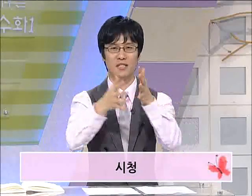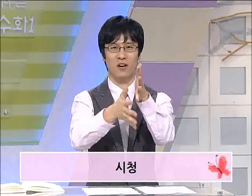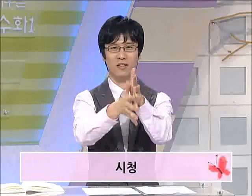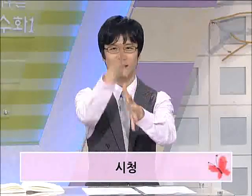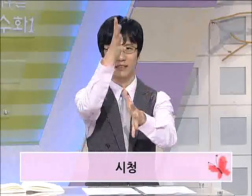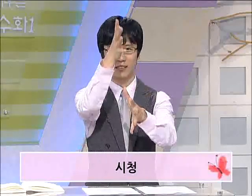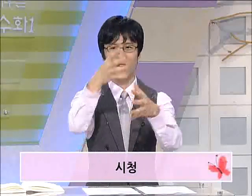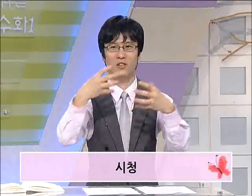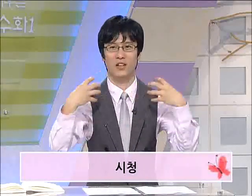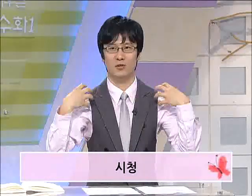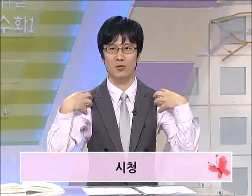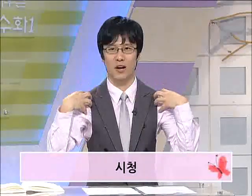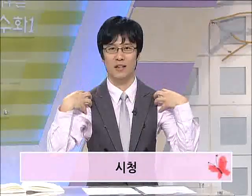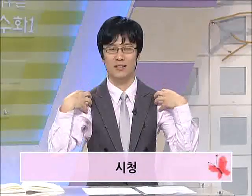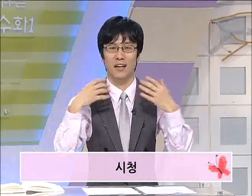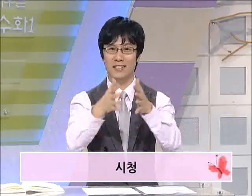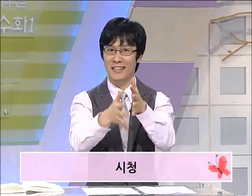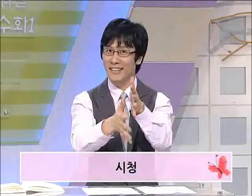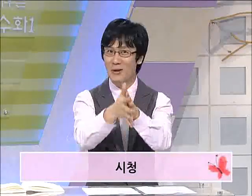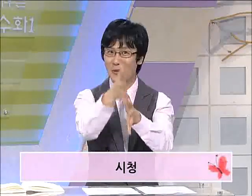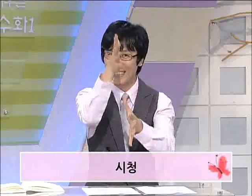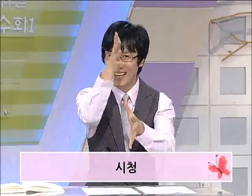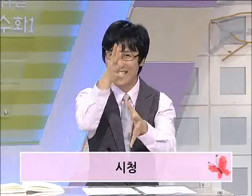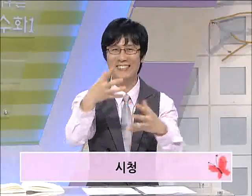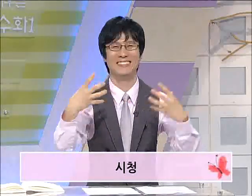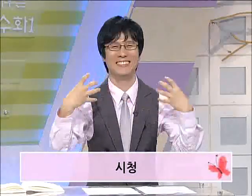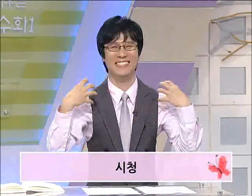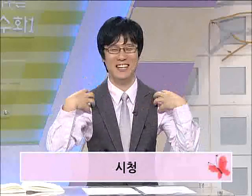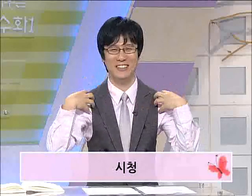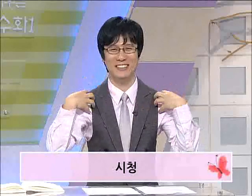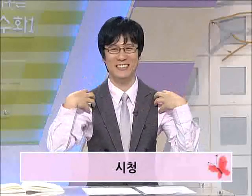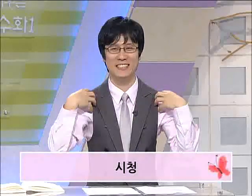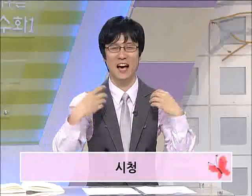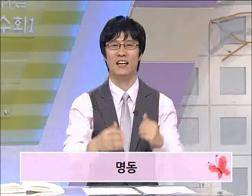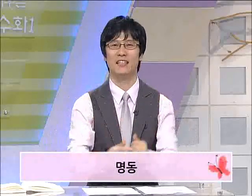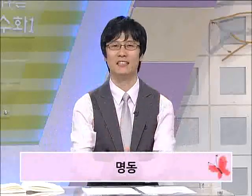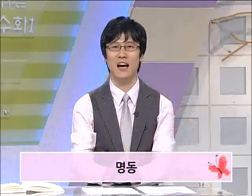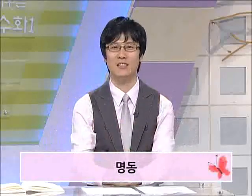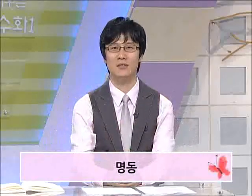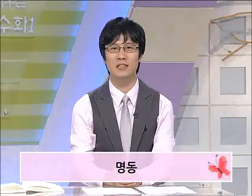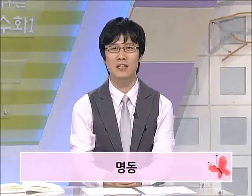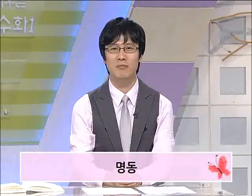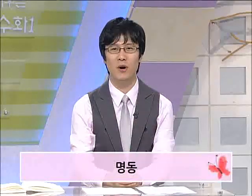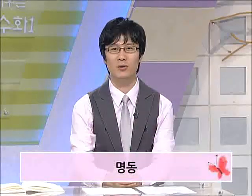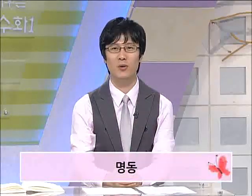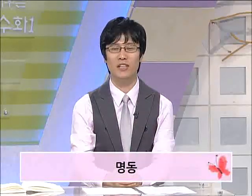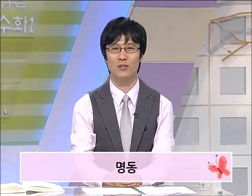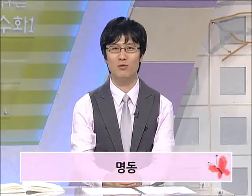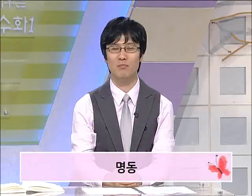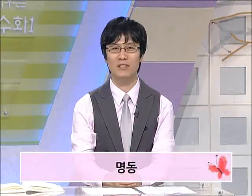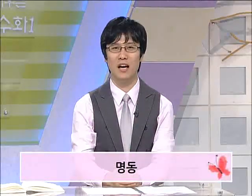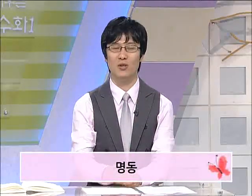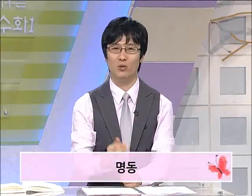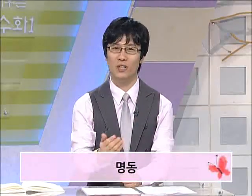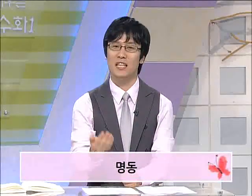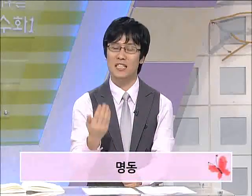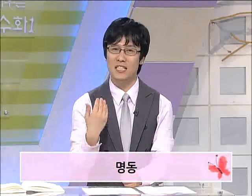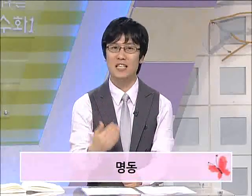시청. 시청이라는 수화. 자, 잘 따라하고 계시나요? 시청. 자, 그 다음은 명동이라는 수화입니다. 우리 지난